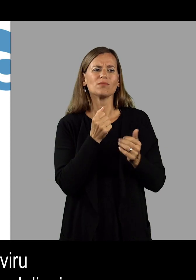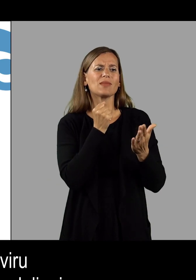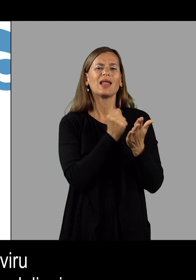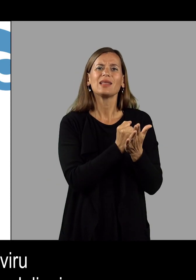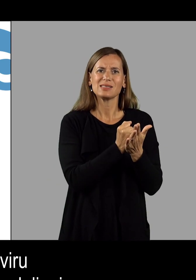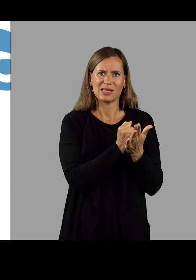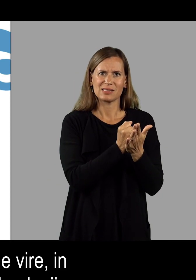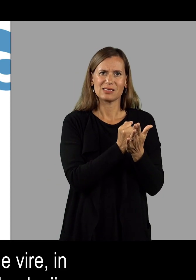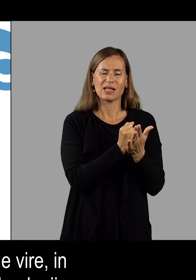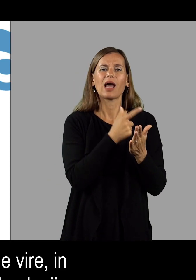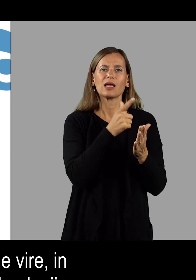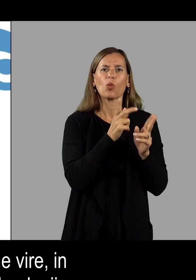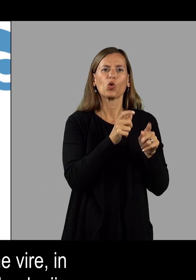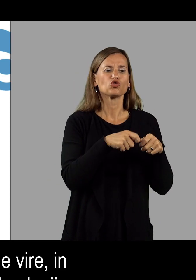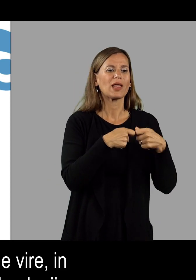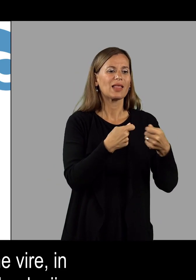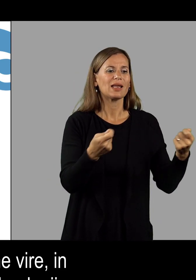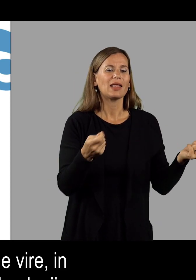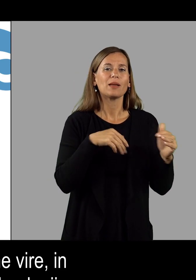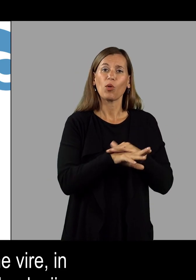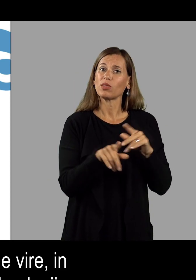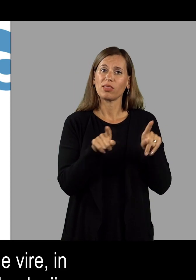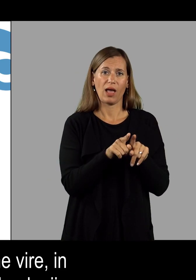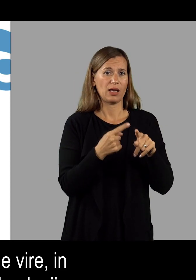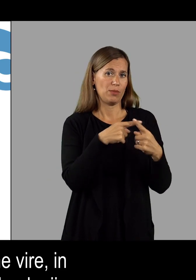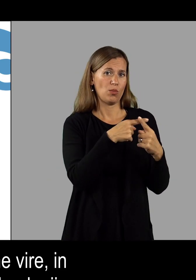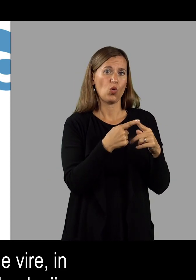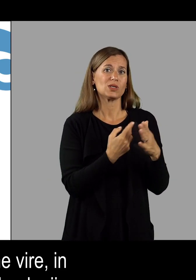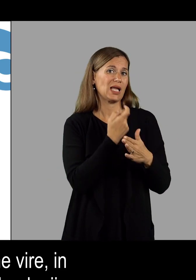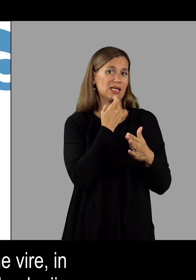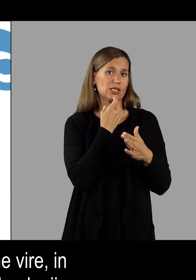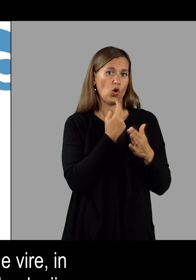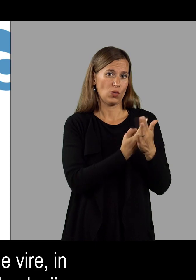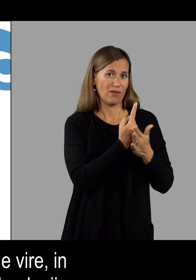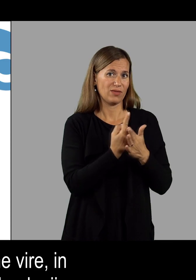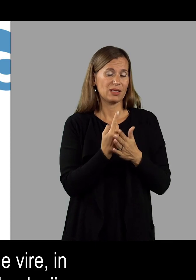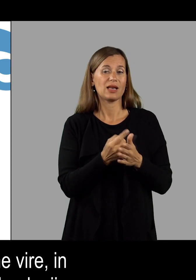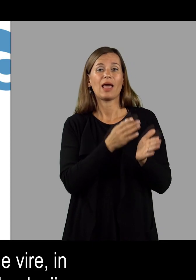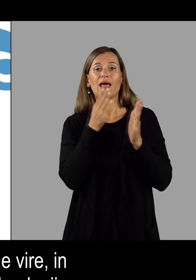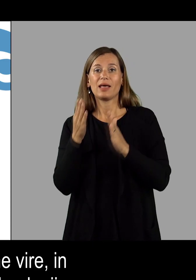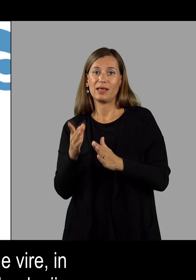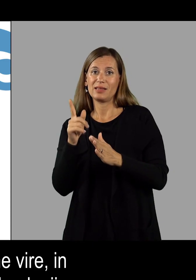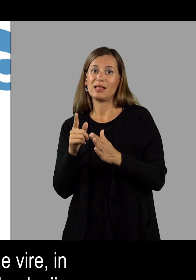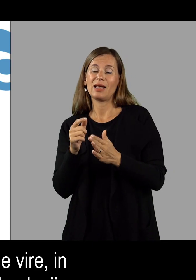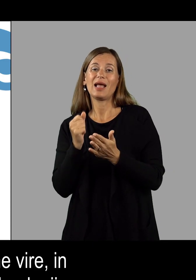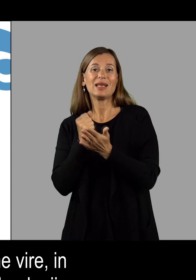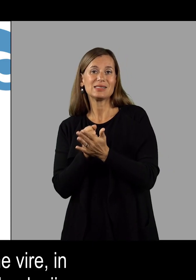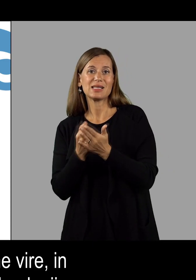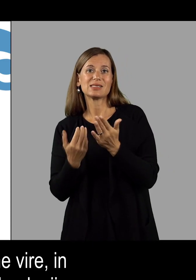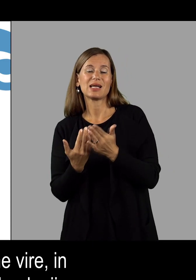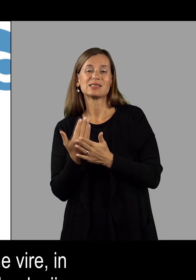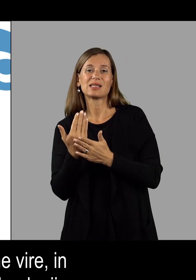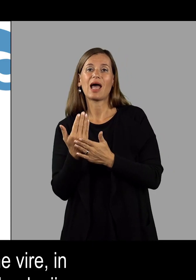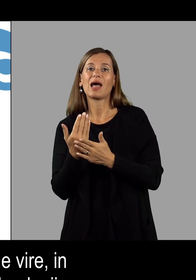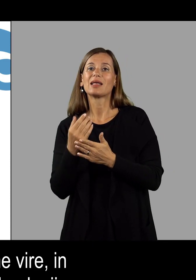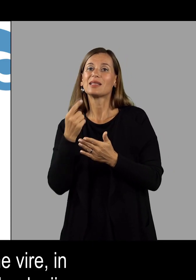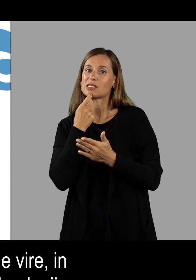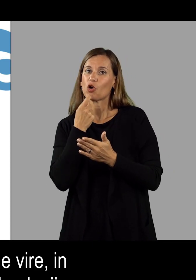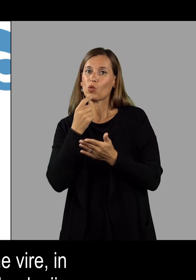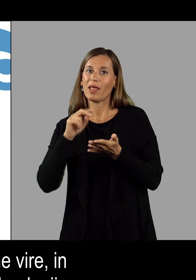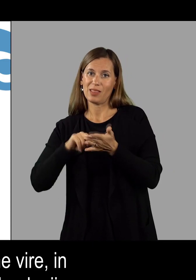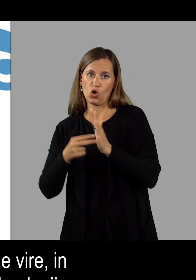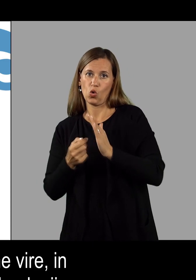dela. Zato smo v javnem razpisu določili licenci, ki omogočata tudi komercialno rabo. In sicer